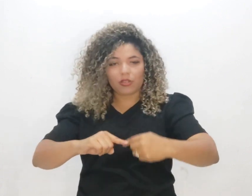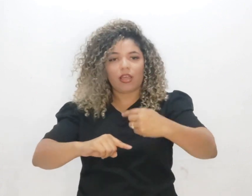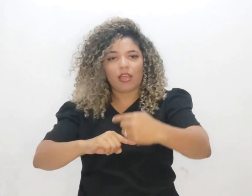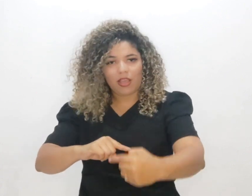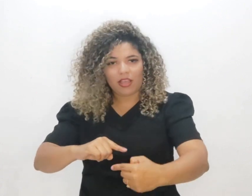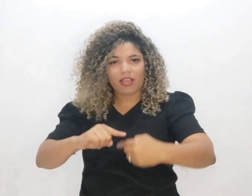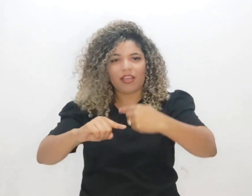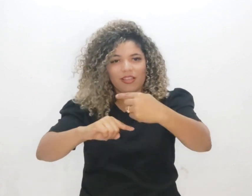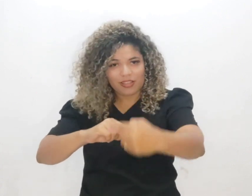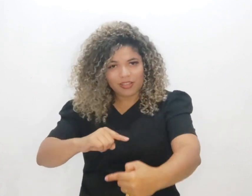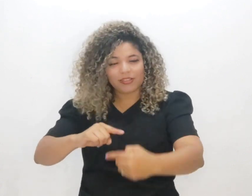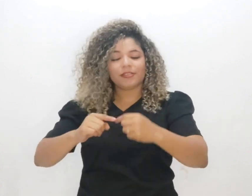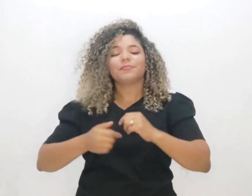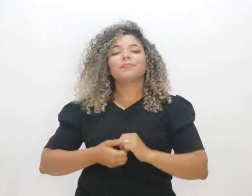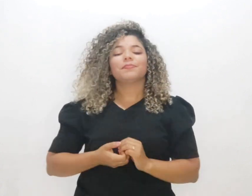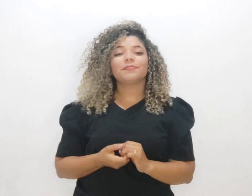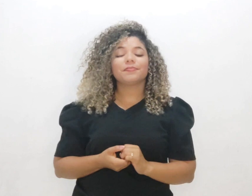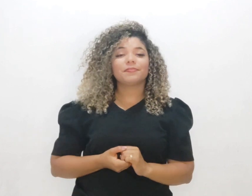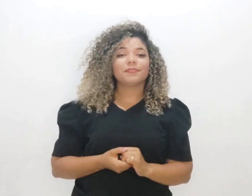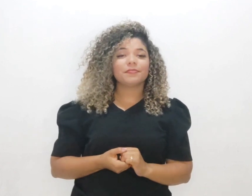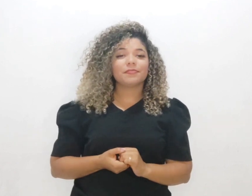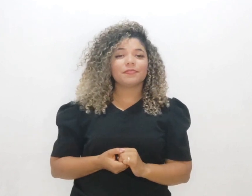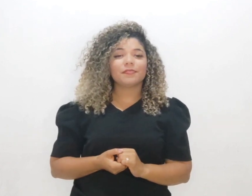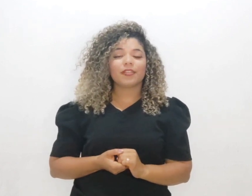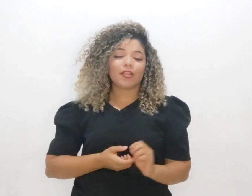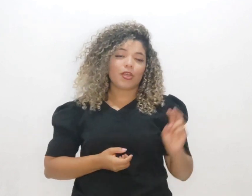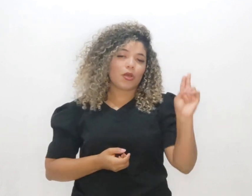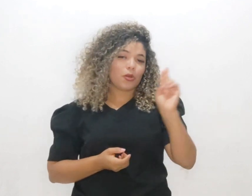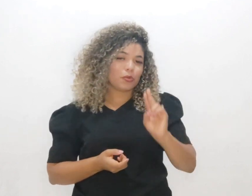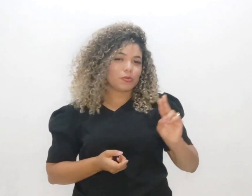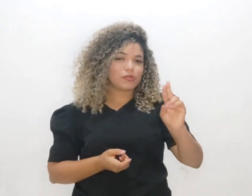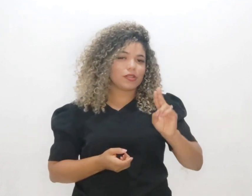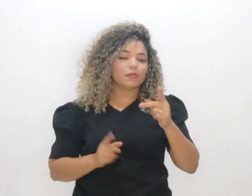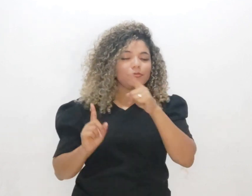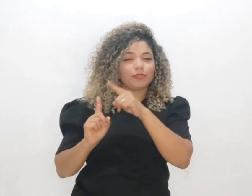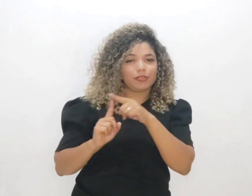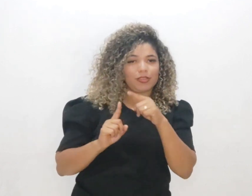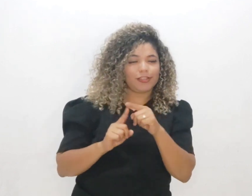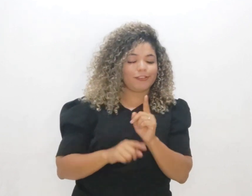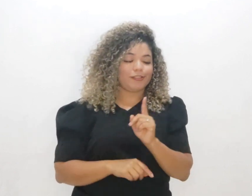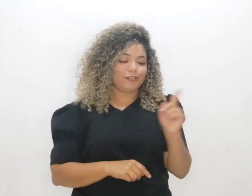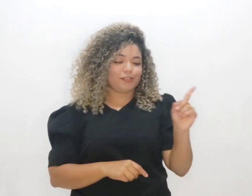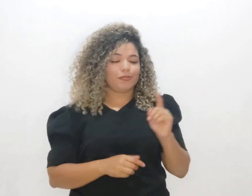ou acima do motor. É uma das utilidades desse tipo de engrenagem.